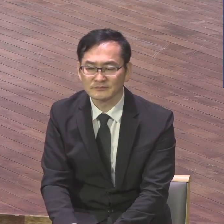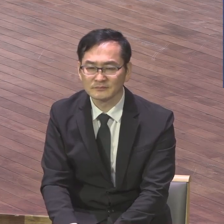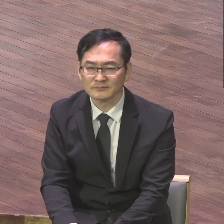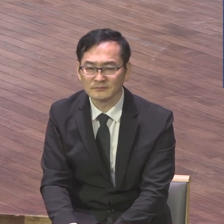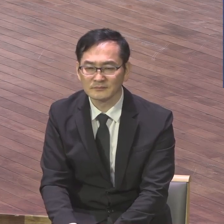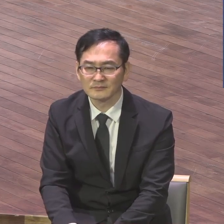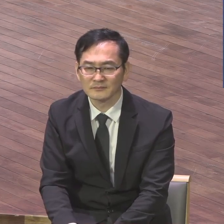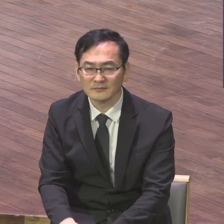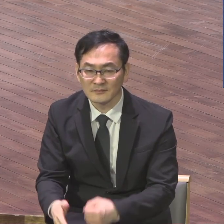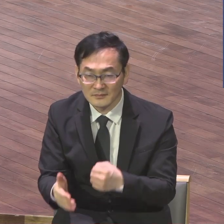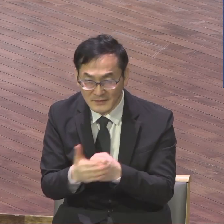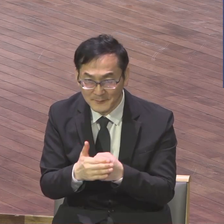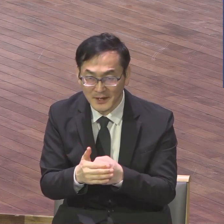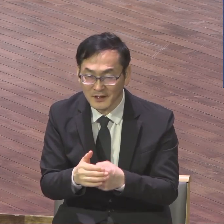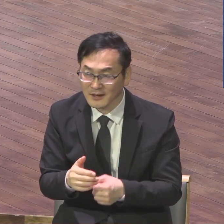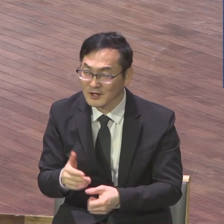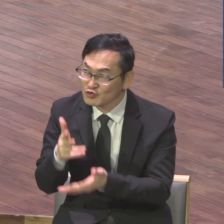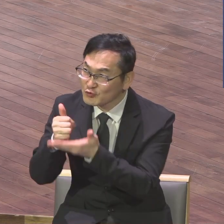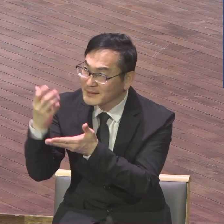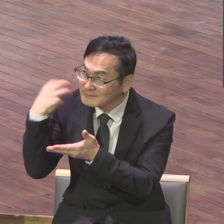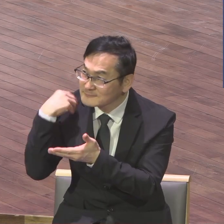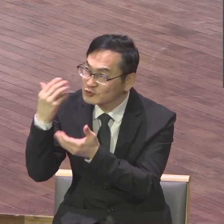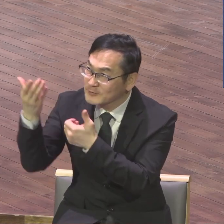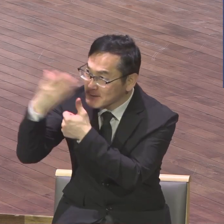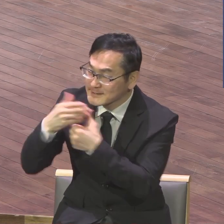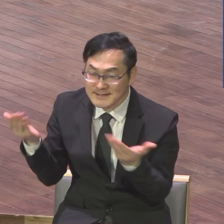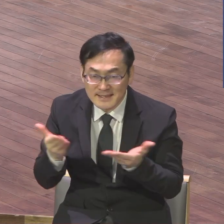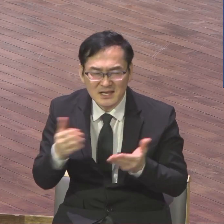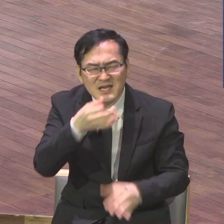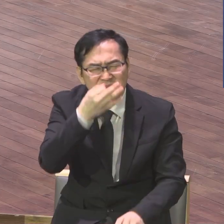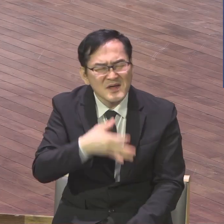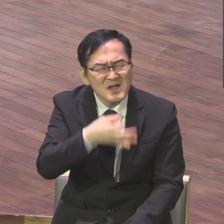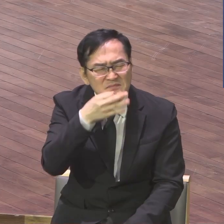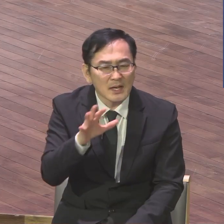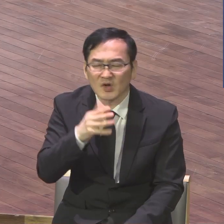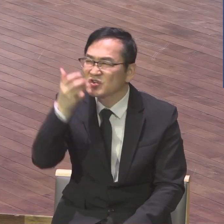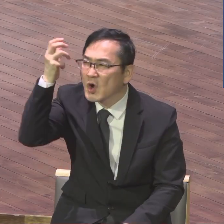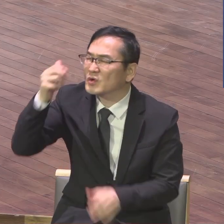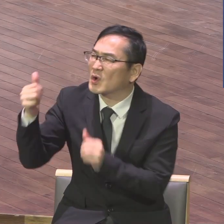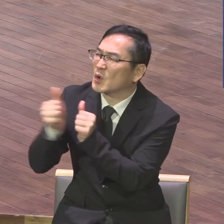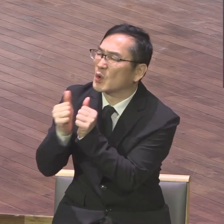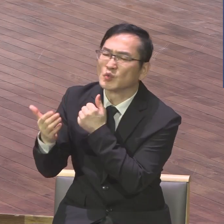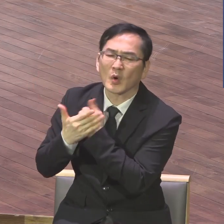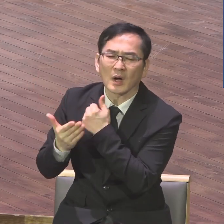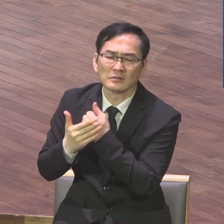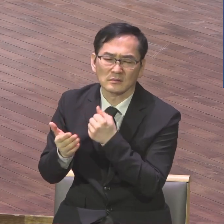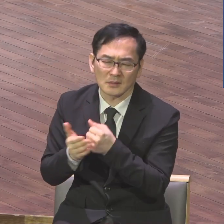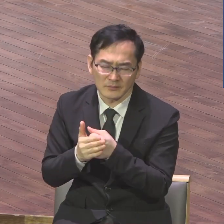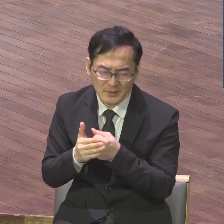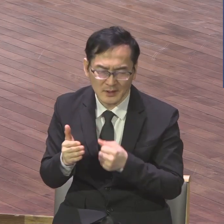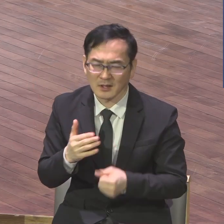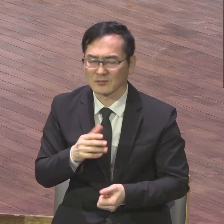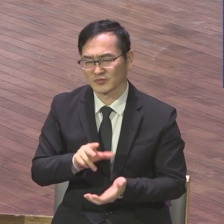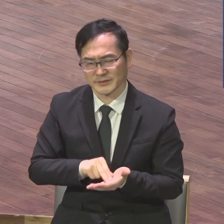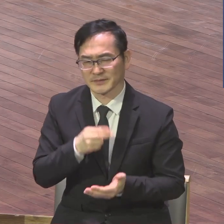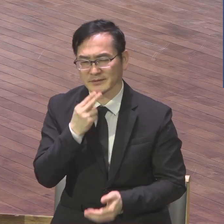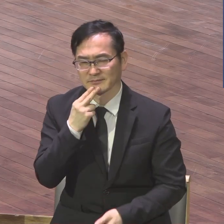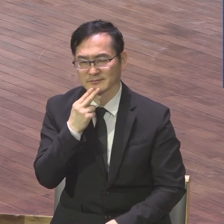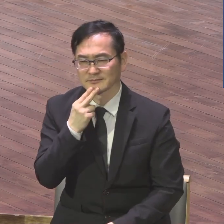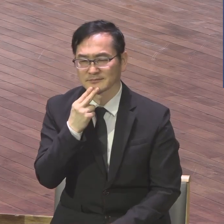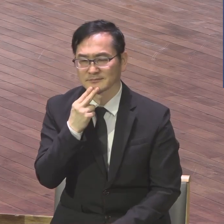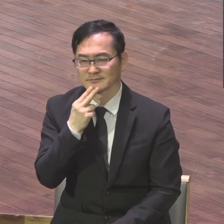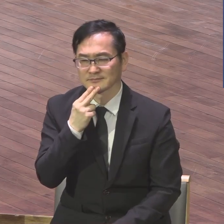그런 말 하지 마세요. 그건 성령의 인도 성령이 하시는 일이기 때문에 그건 세상적인 내가 한다는